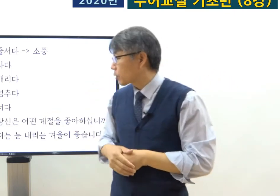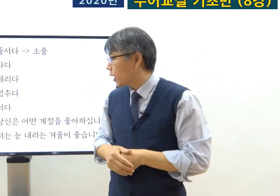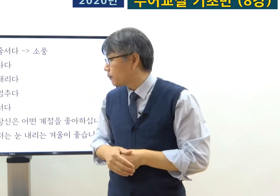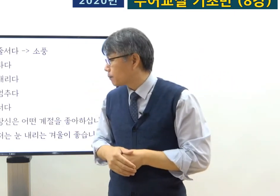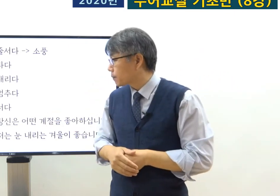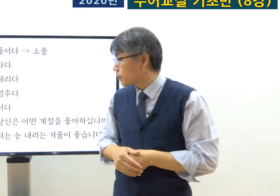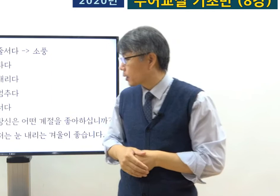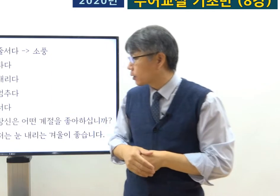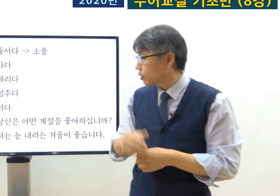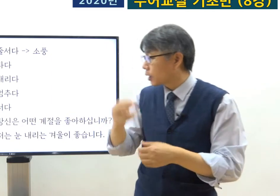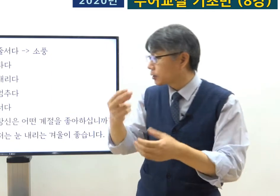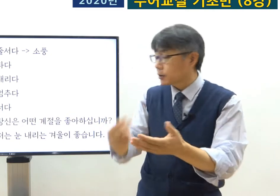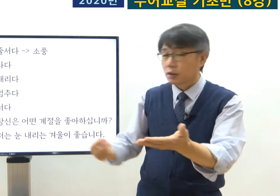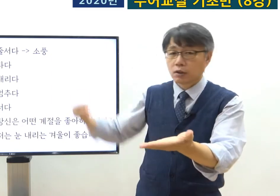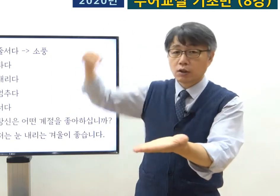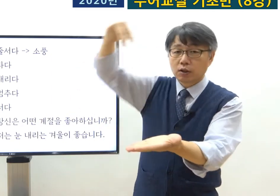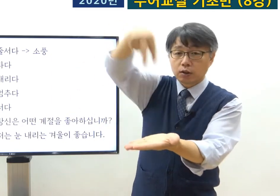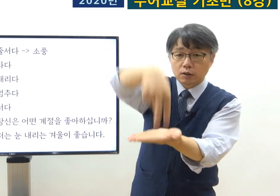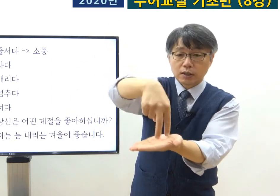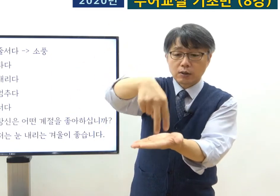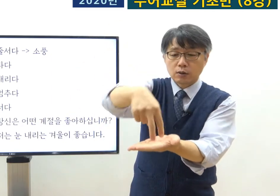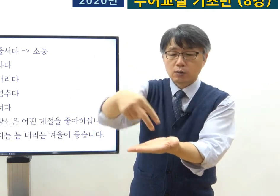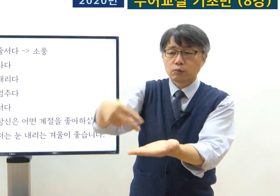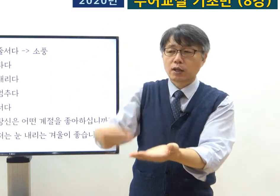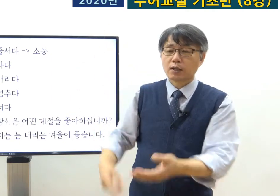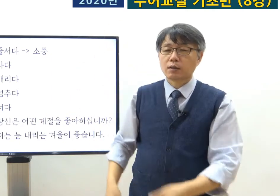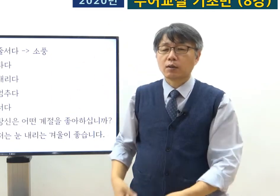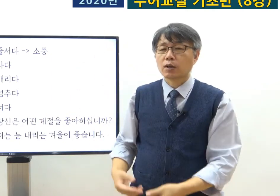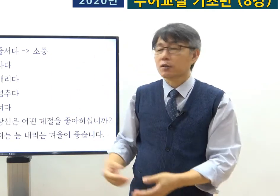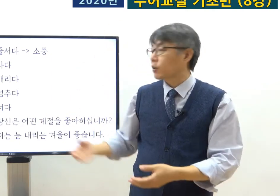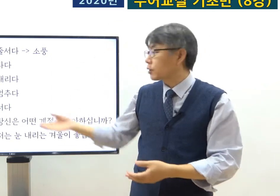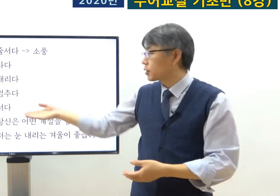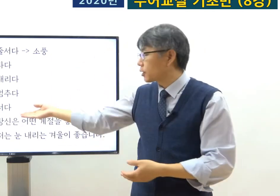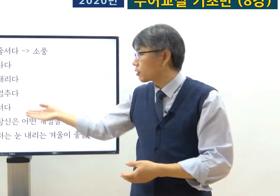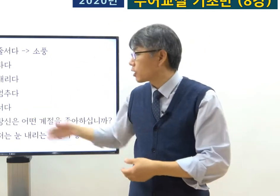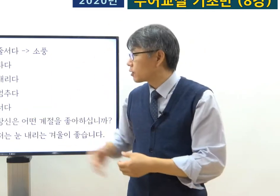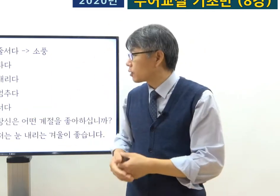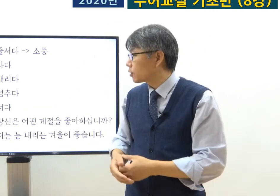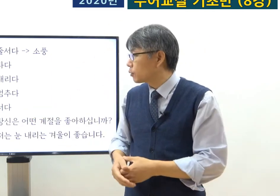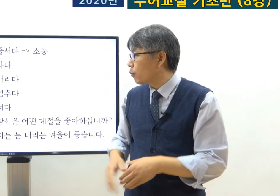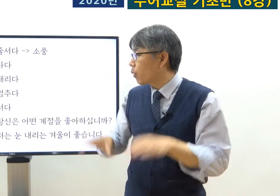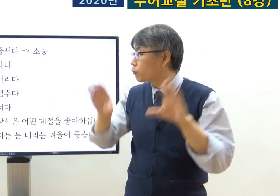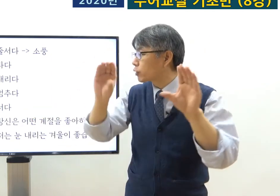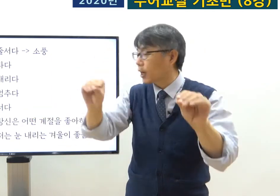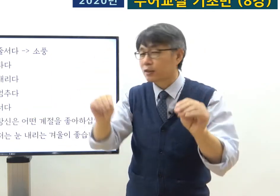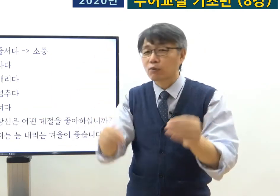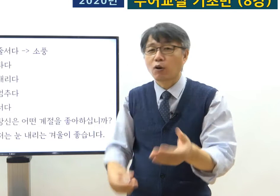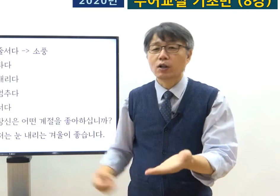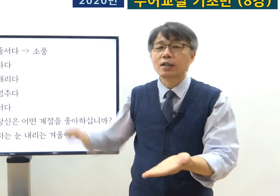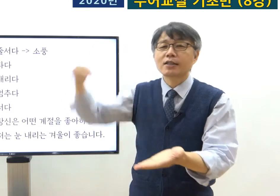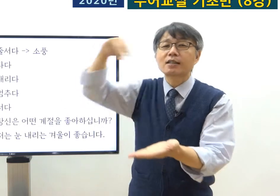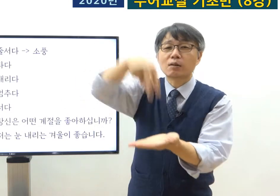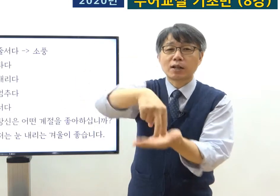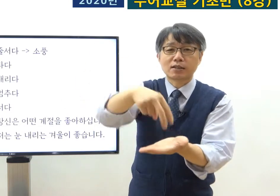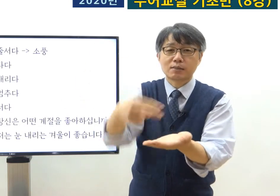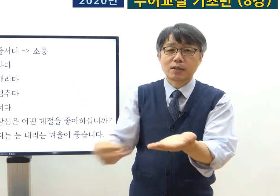서다. 서다는 그냥 우리가 여기에 서는 거는 멈추다가 아니고요. 스탠드업이라는 뜻입니다.